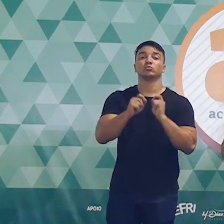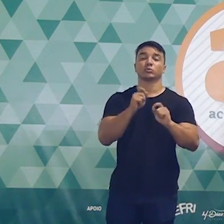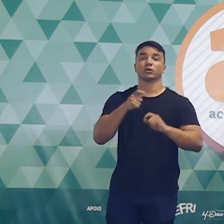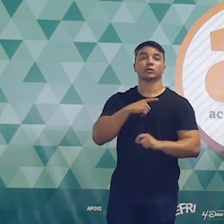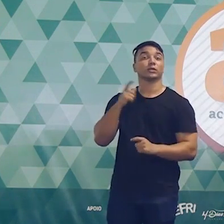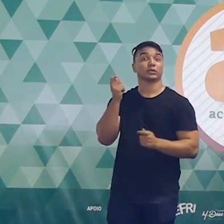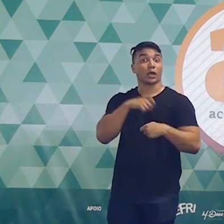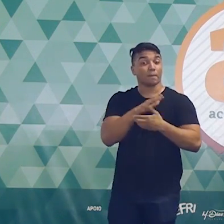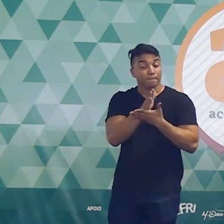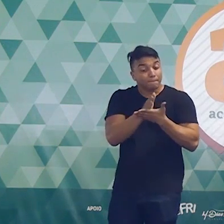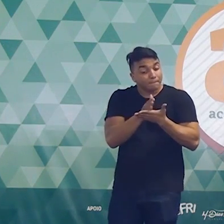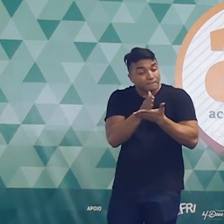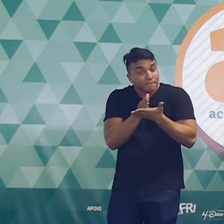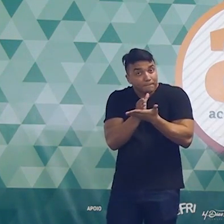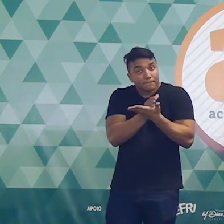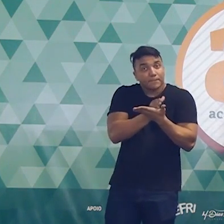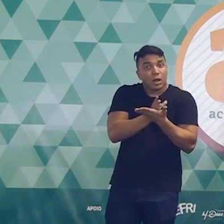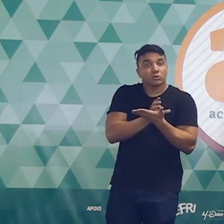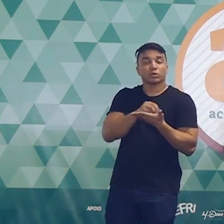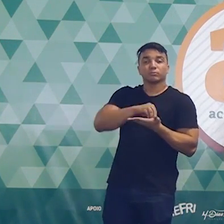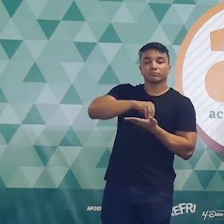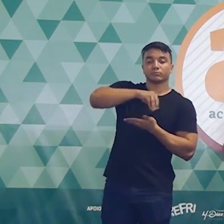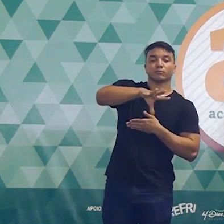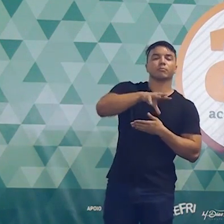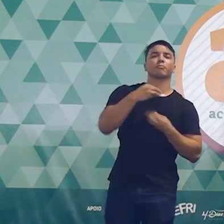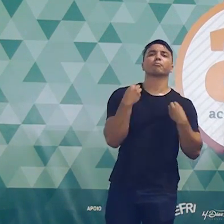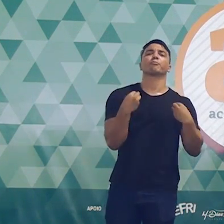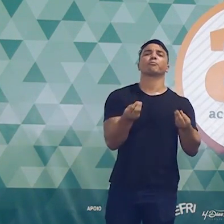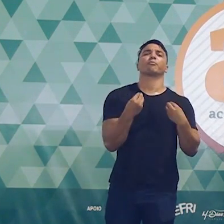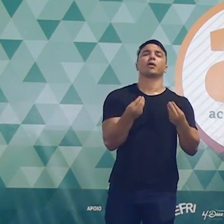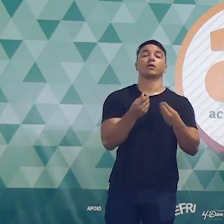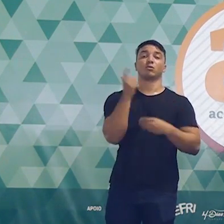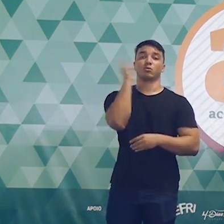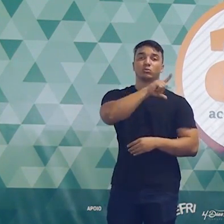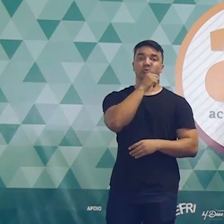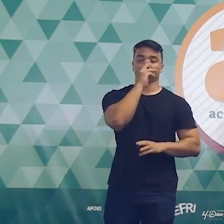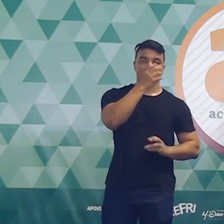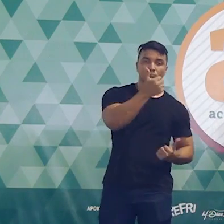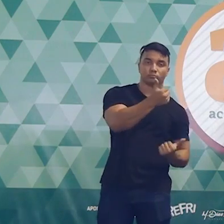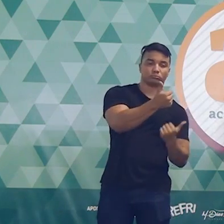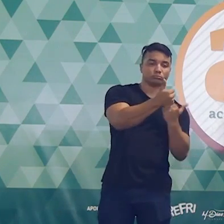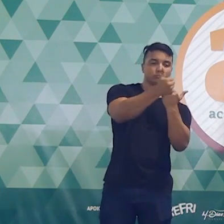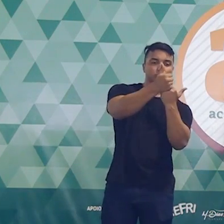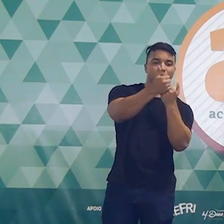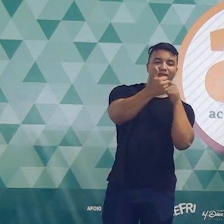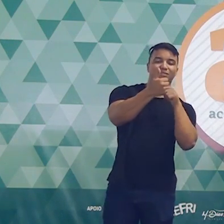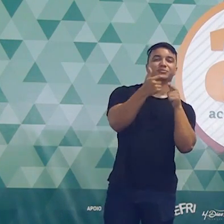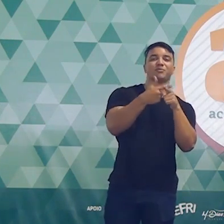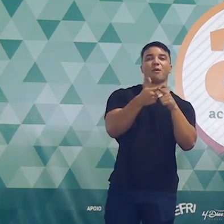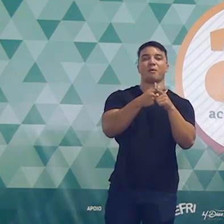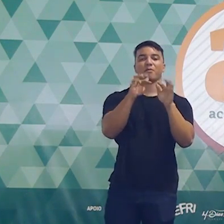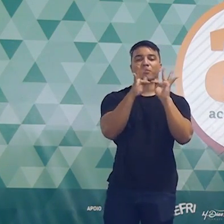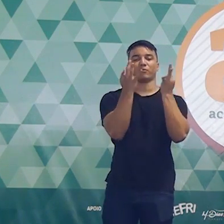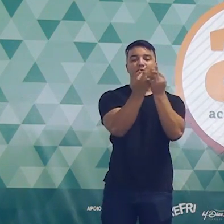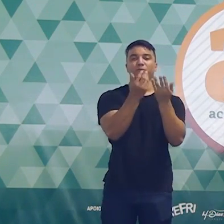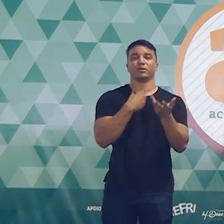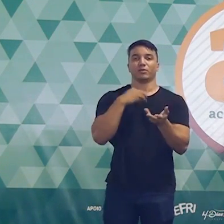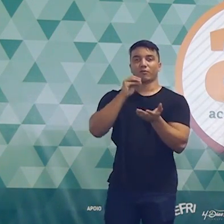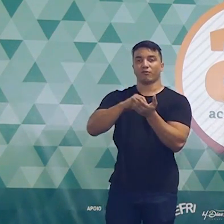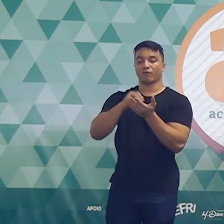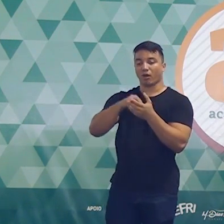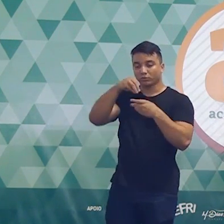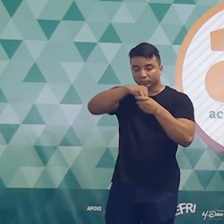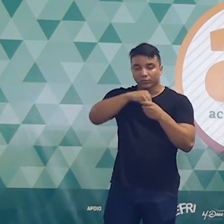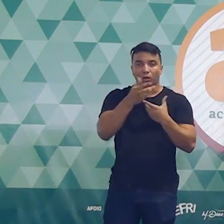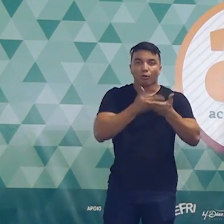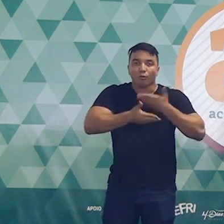parte, essa mentalidade para quê? Eu posso atribuir para má formação familiar, para falta de diálogos nos